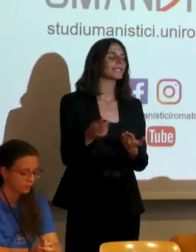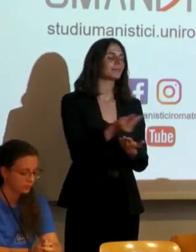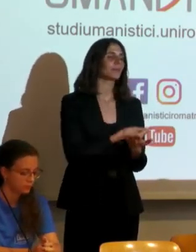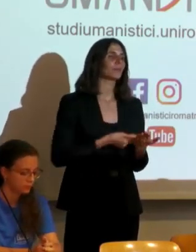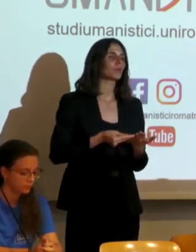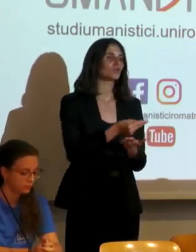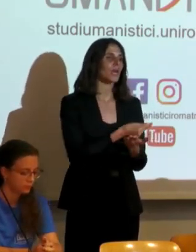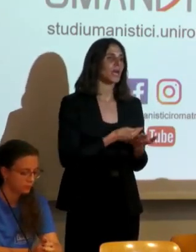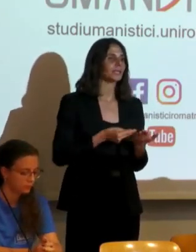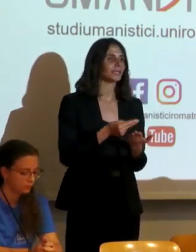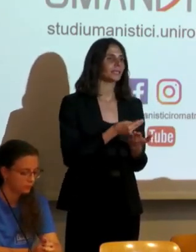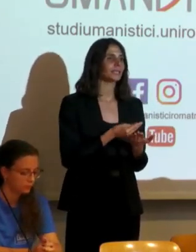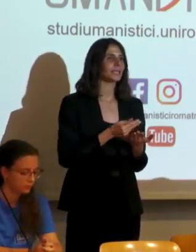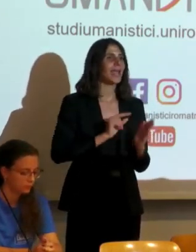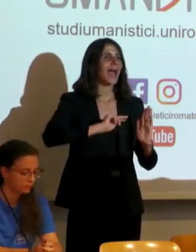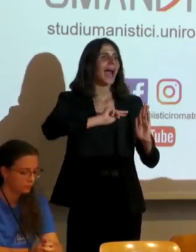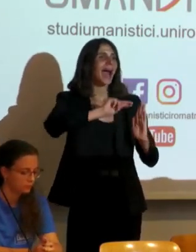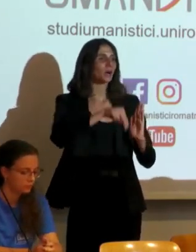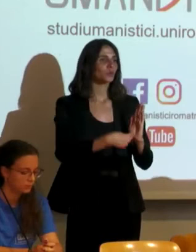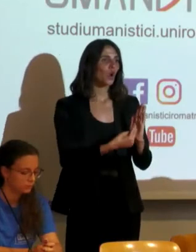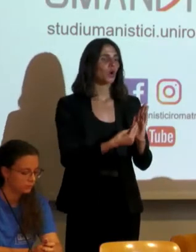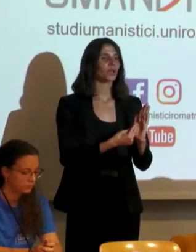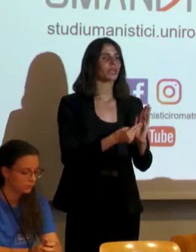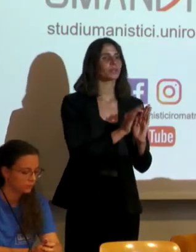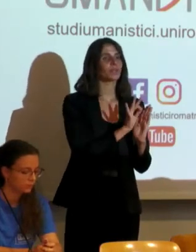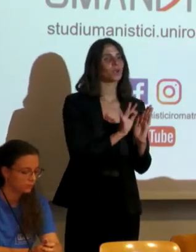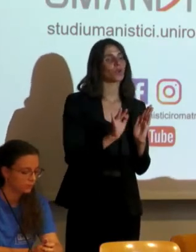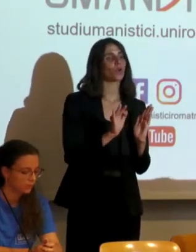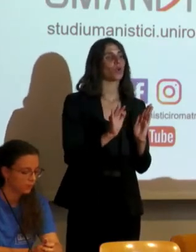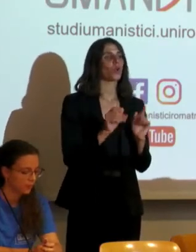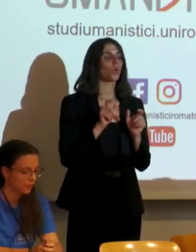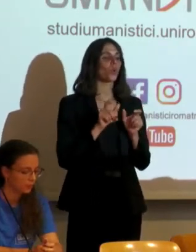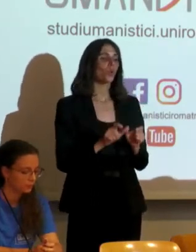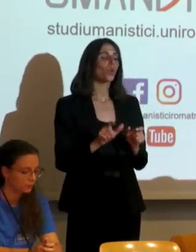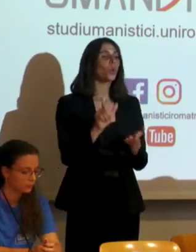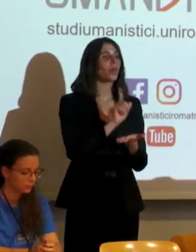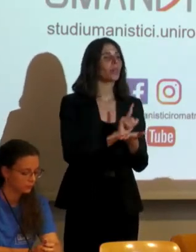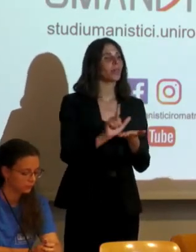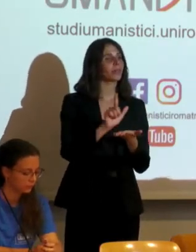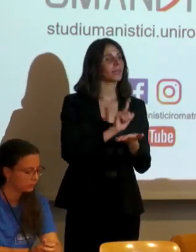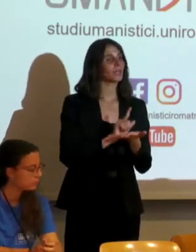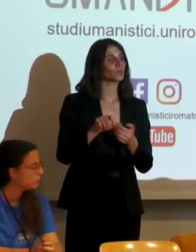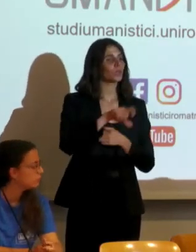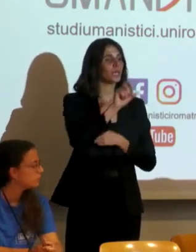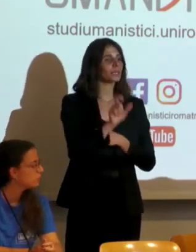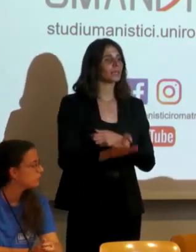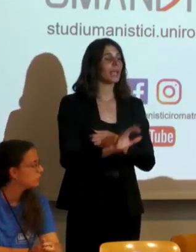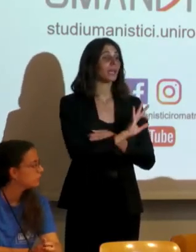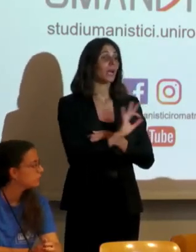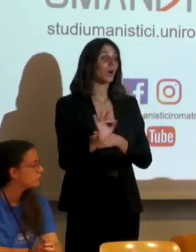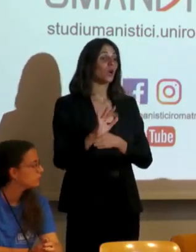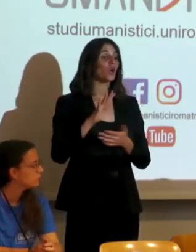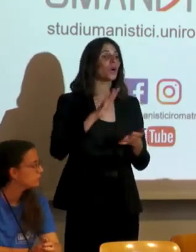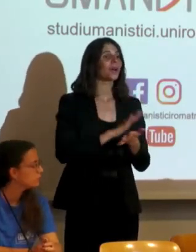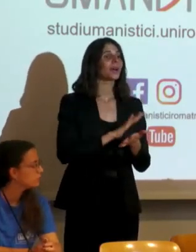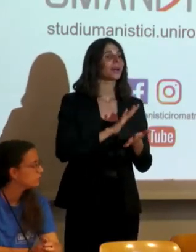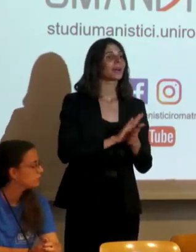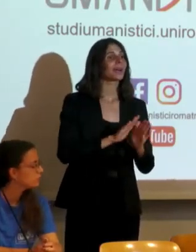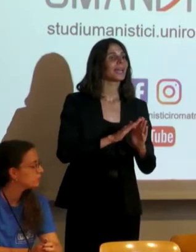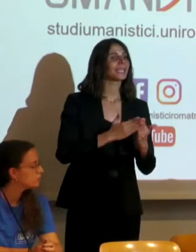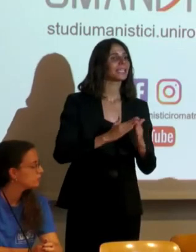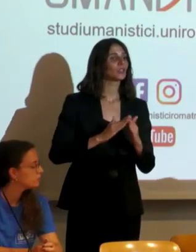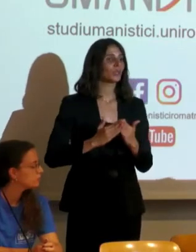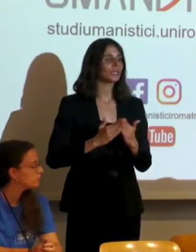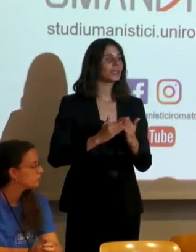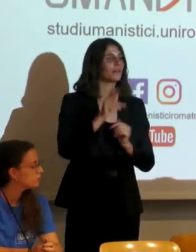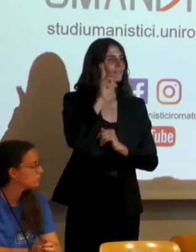sugli autografi della letteratura italiana, o ancora ad esempio sull'editoria femminile, in particolar modo